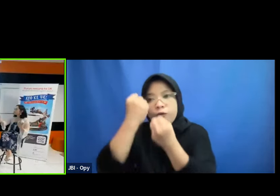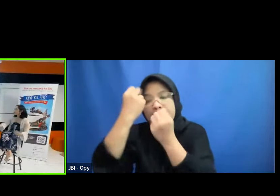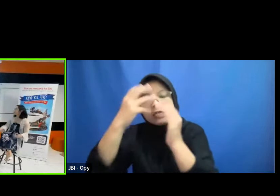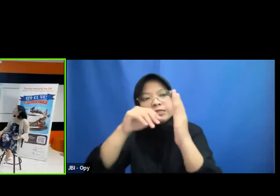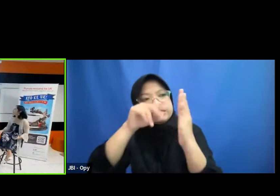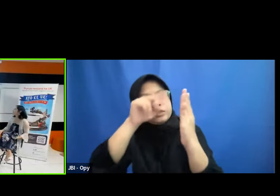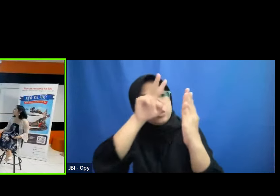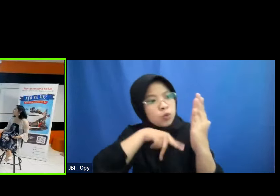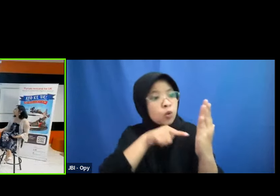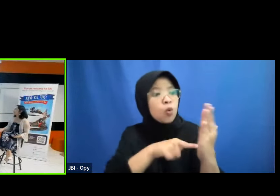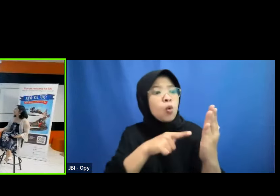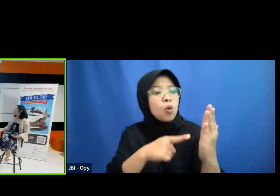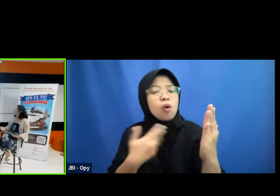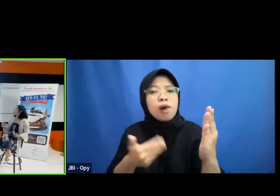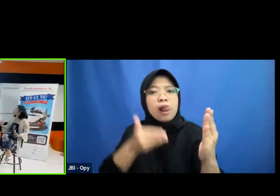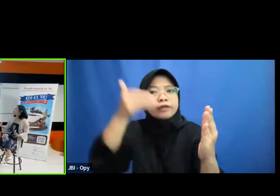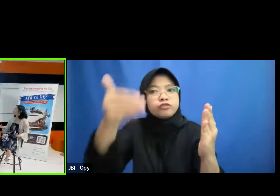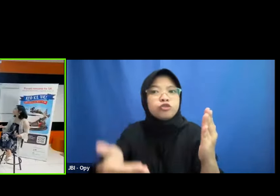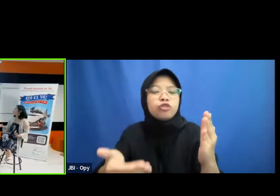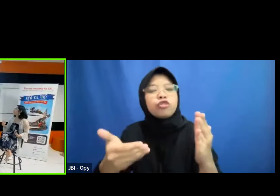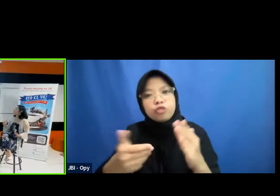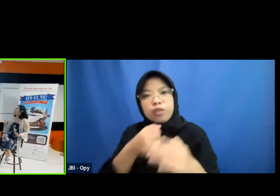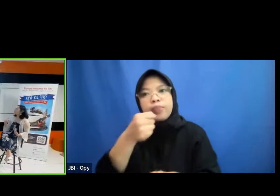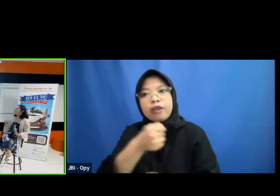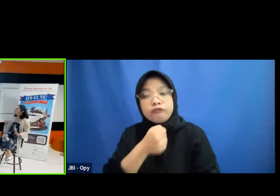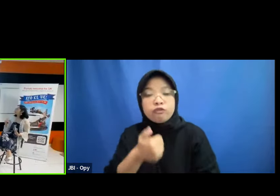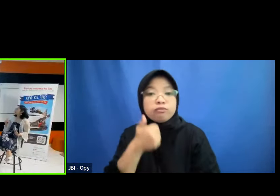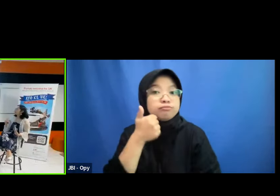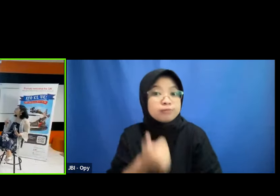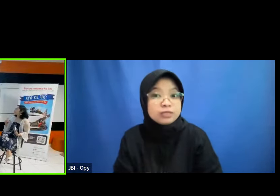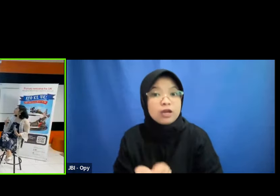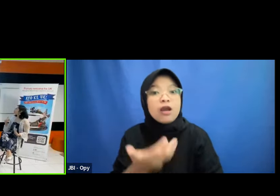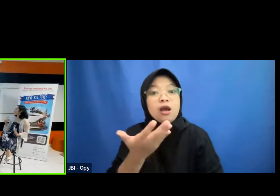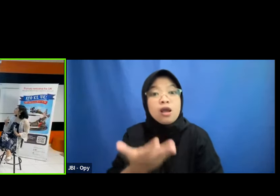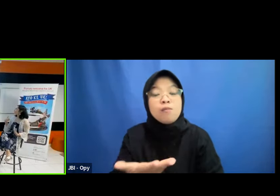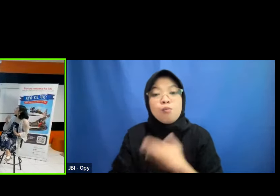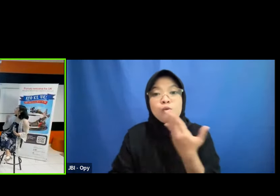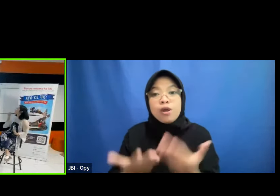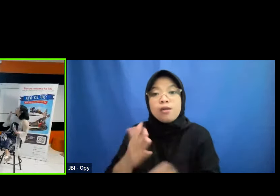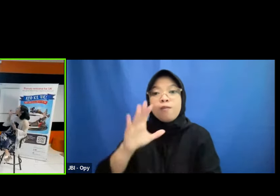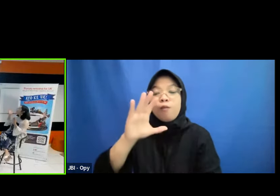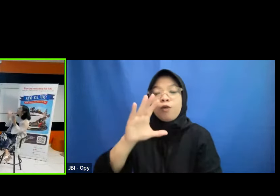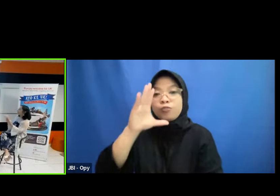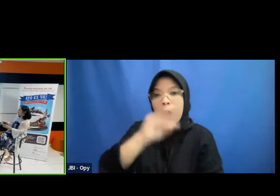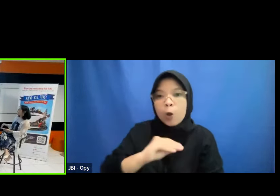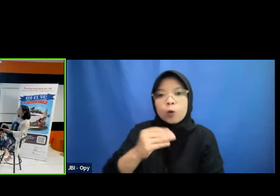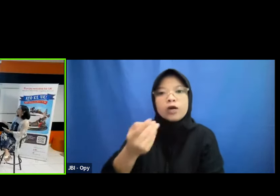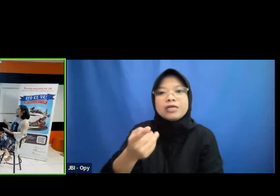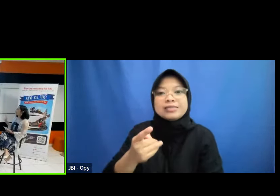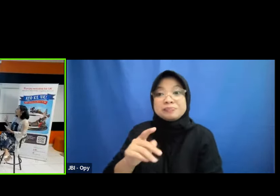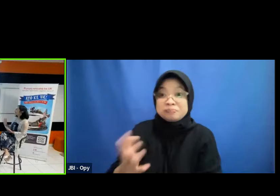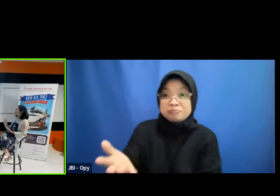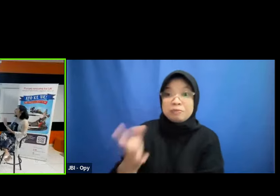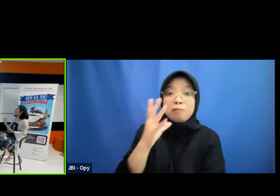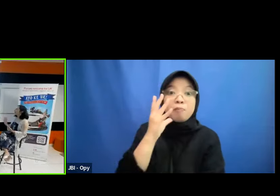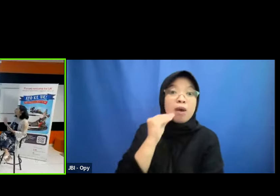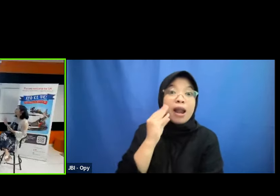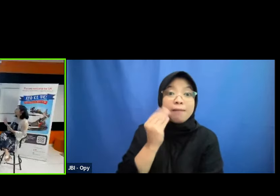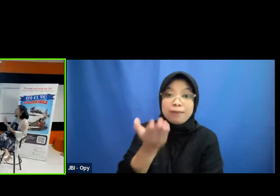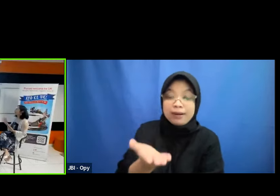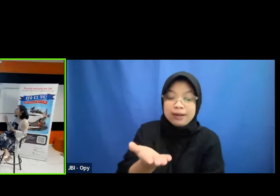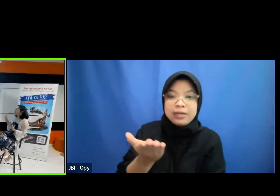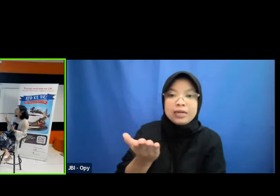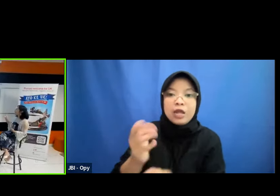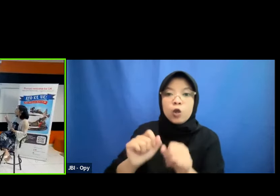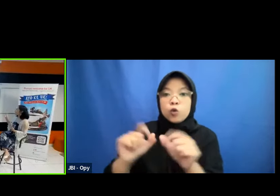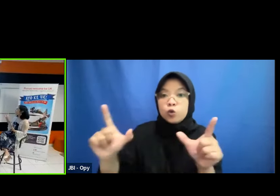tuh lanjutlah ke e babak interview Nah mungkin sekarang aku mau dengar sedikit cerita gantian gitu ya dari